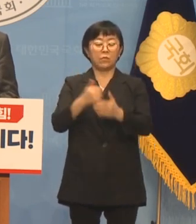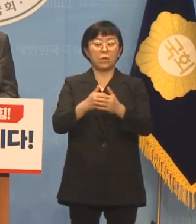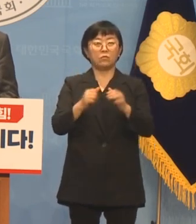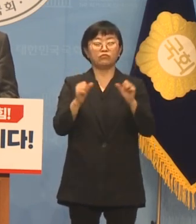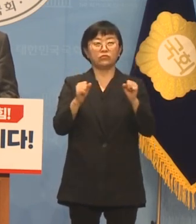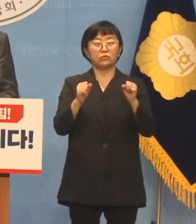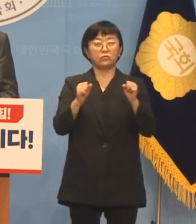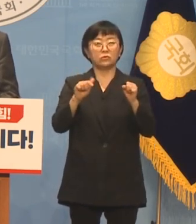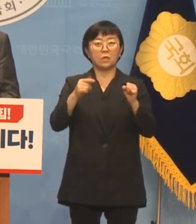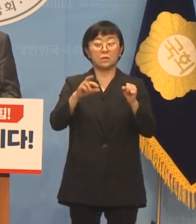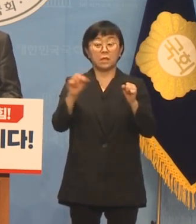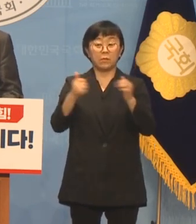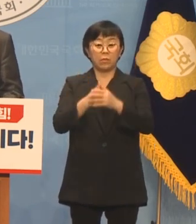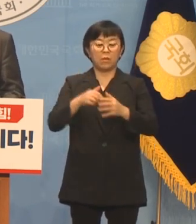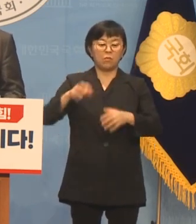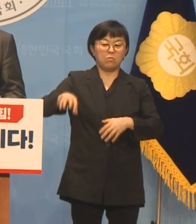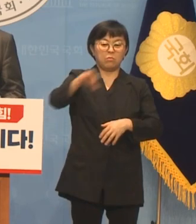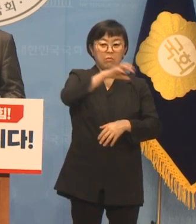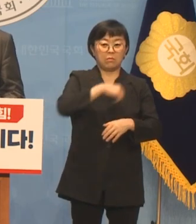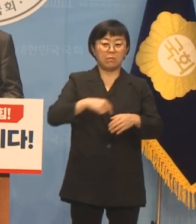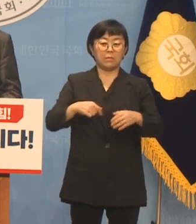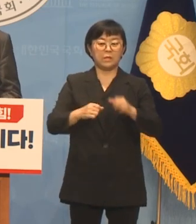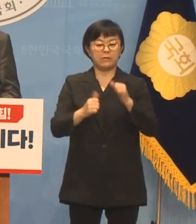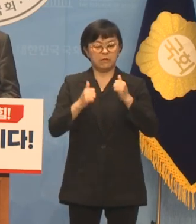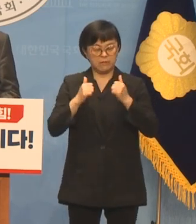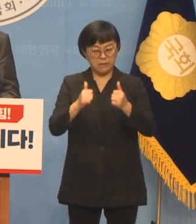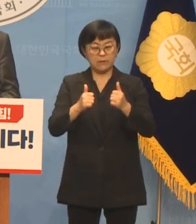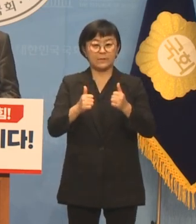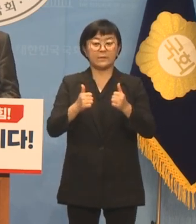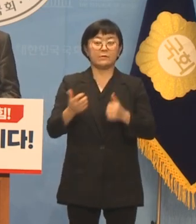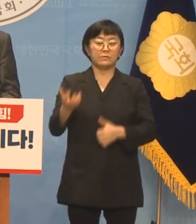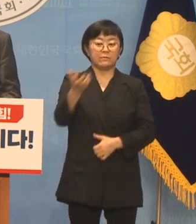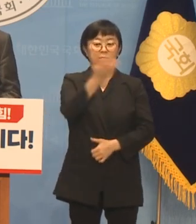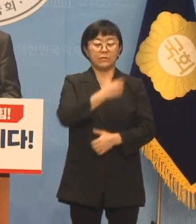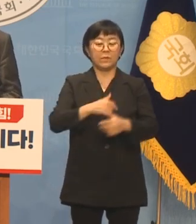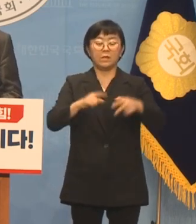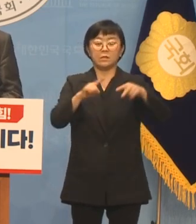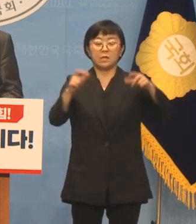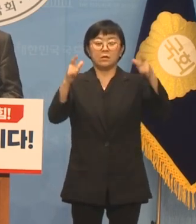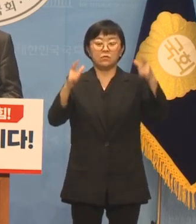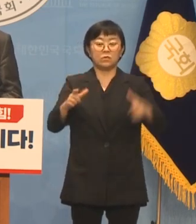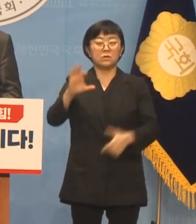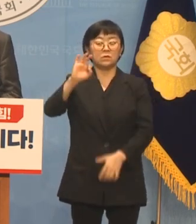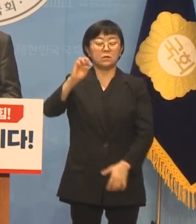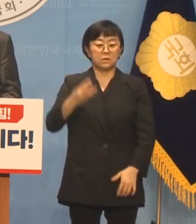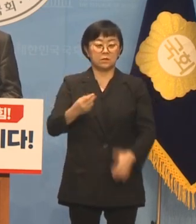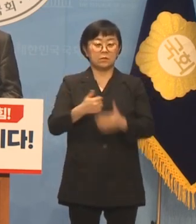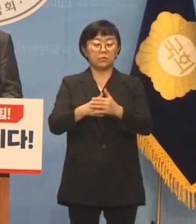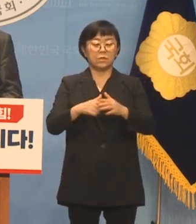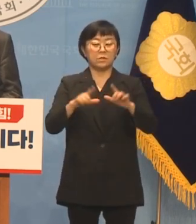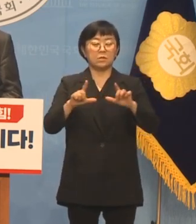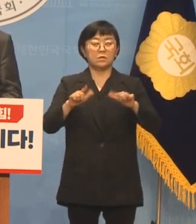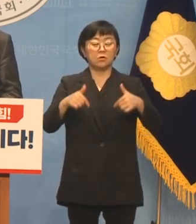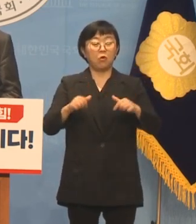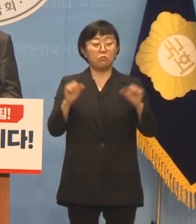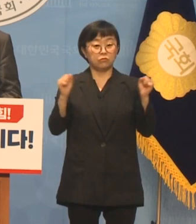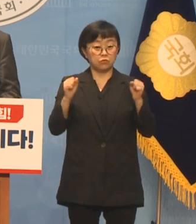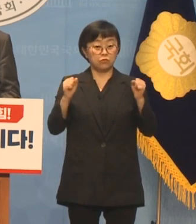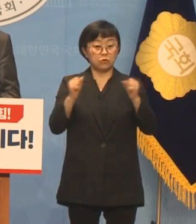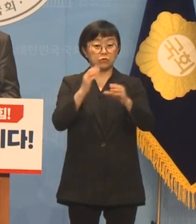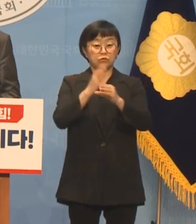1, 2동 구석구석을 발로 뛰면서 서대문 을 지역을 서북부의